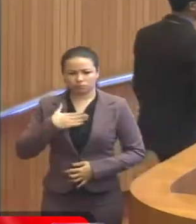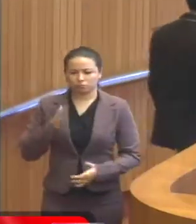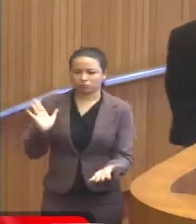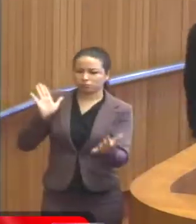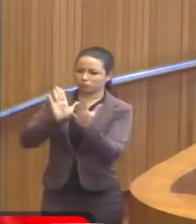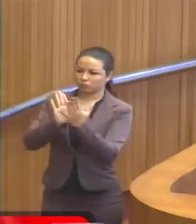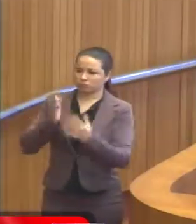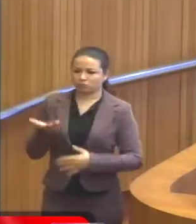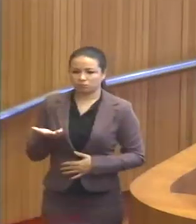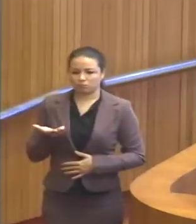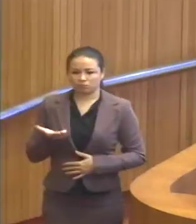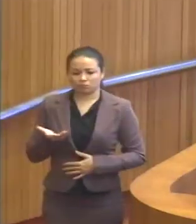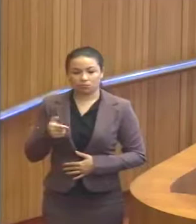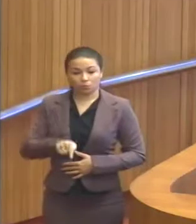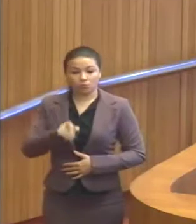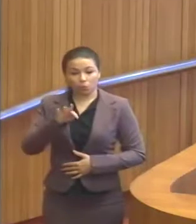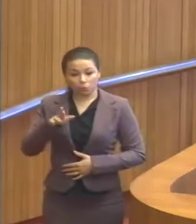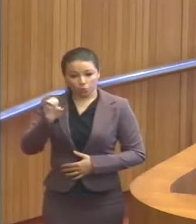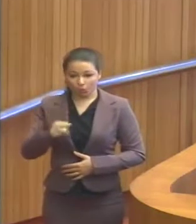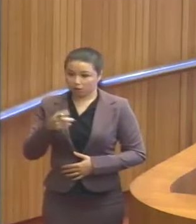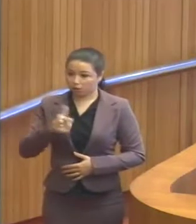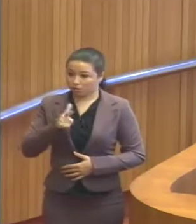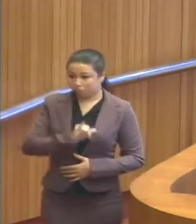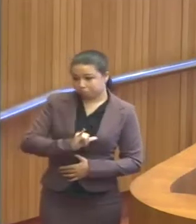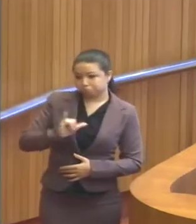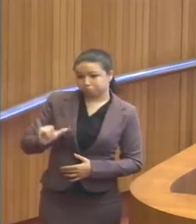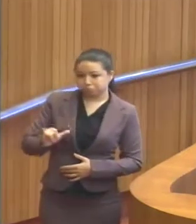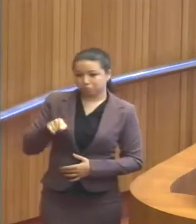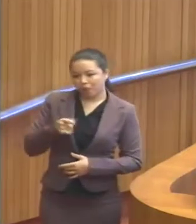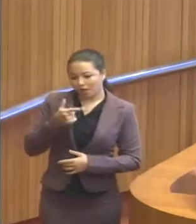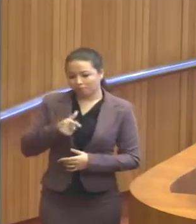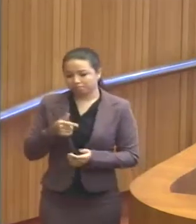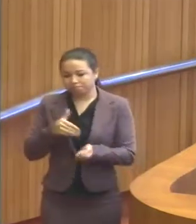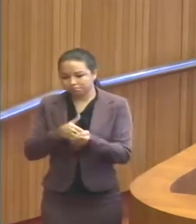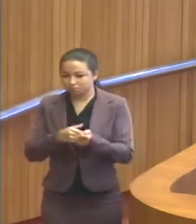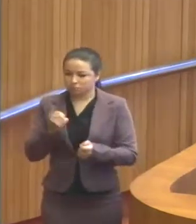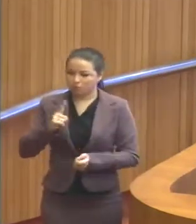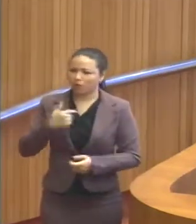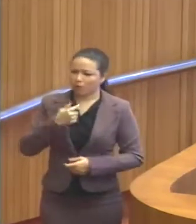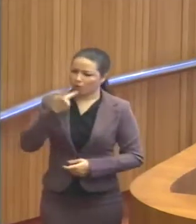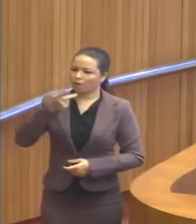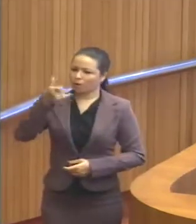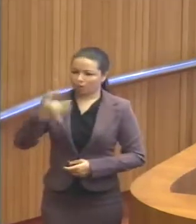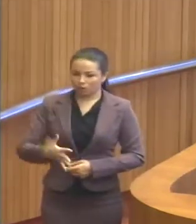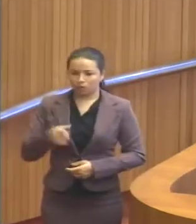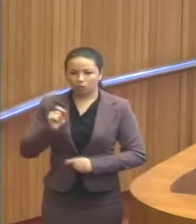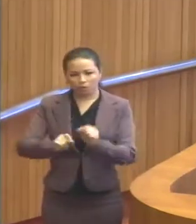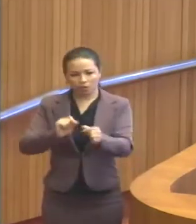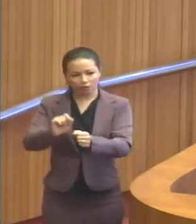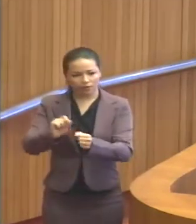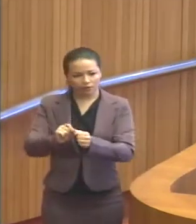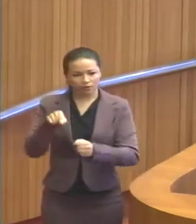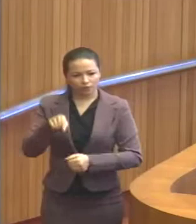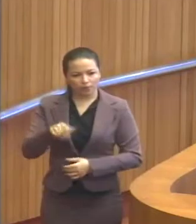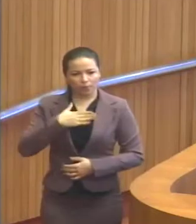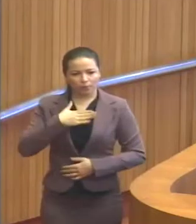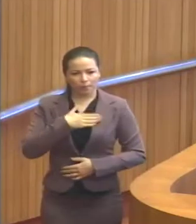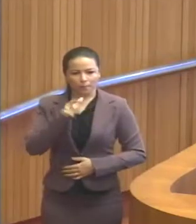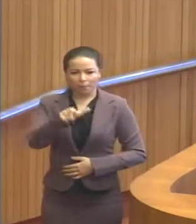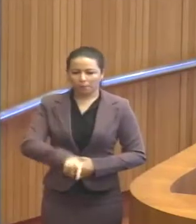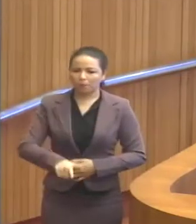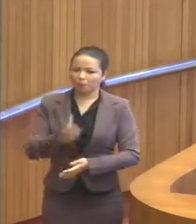peito. O Cutri não manda recado, eu falo. O que fizeram comigo, com esse vagabundo que aí está?